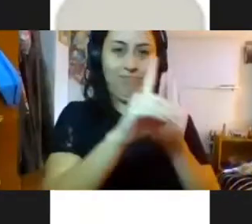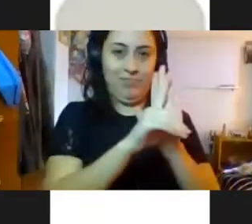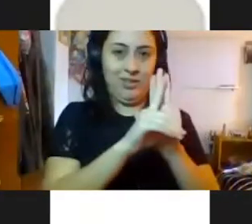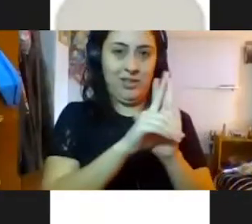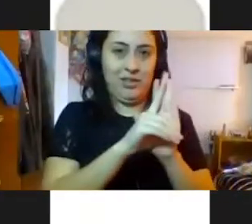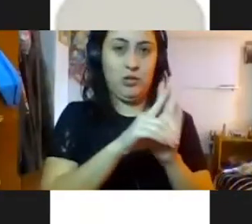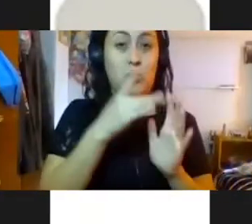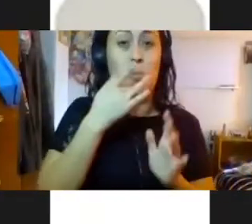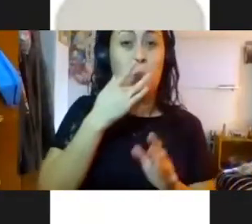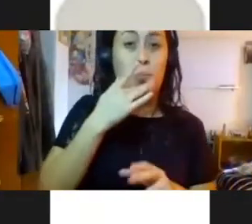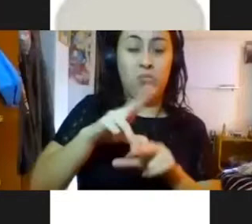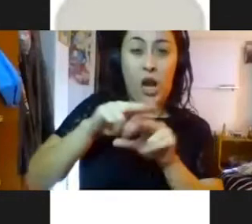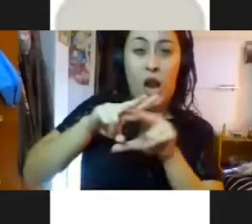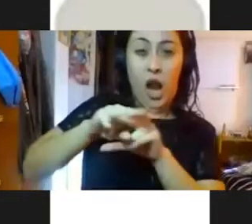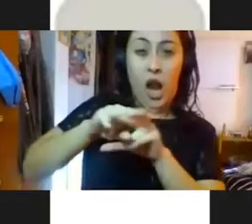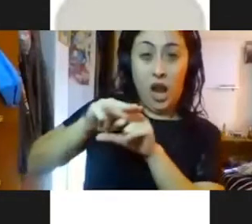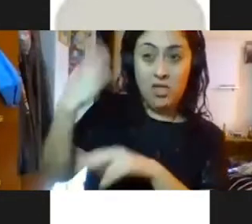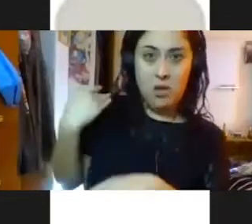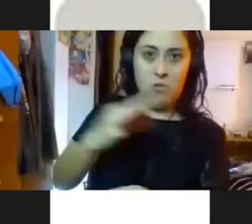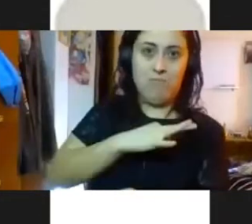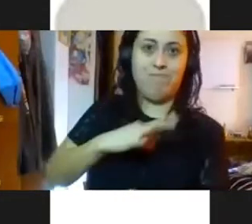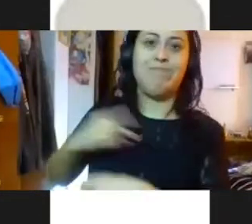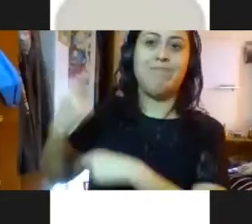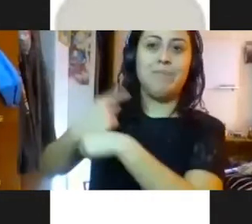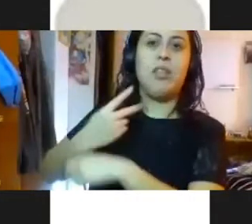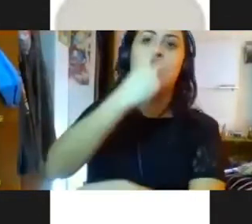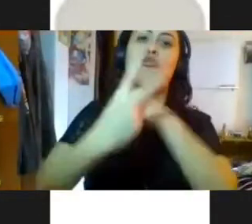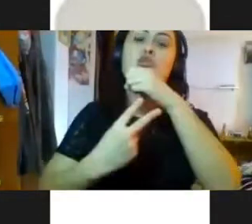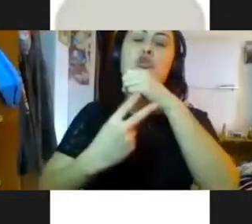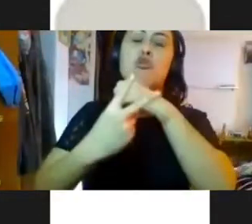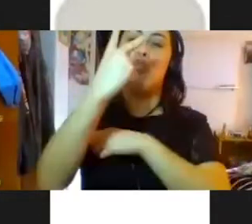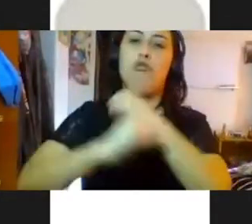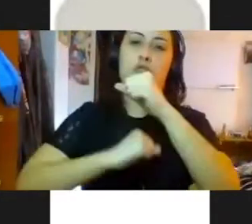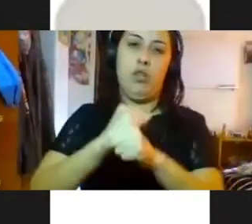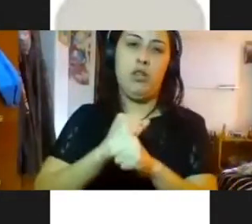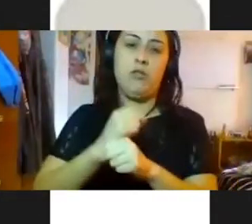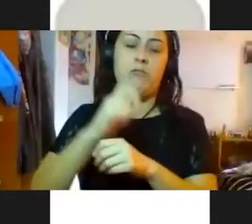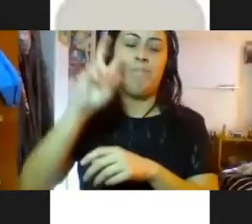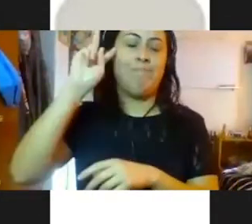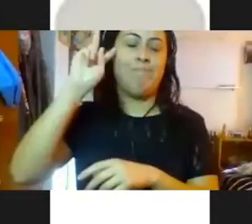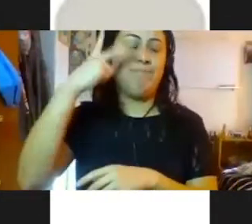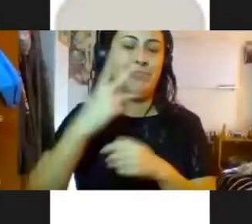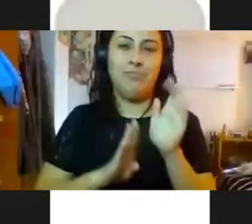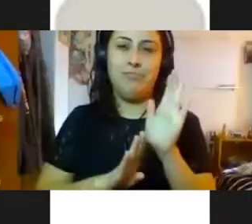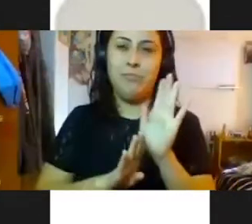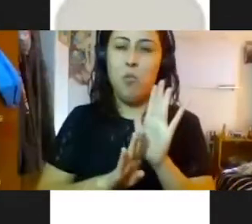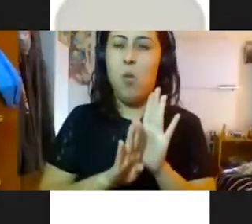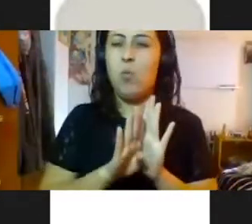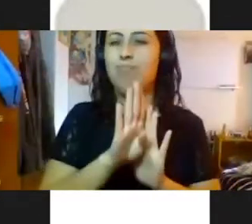otro. Entonces el desafío estaba también